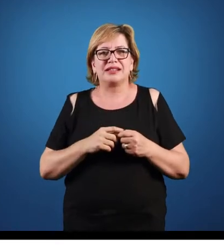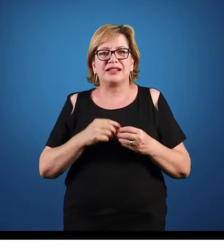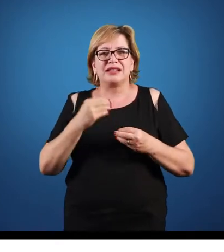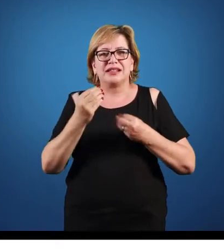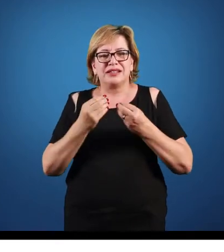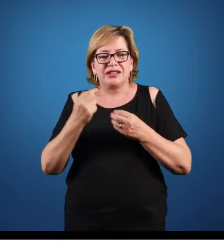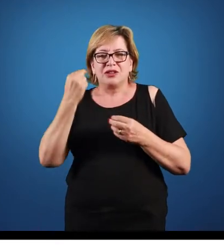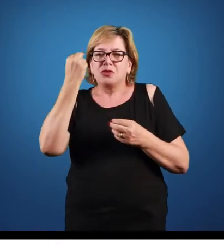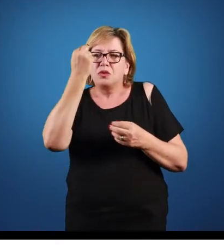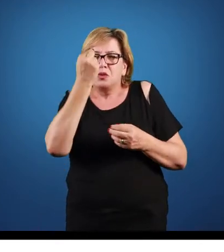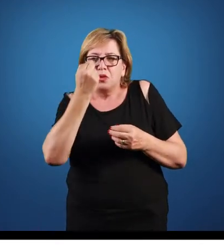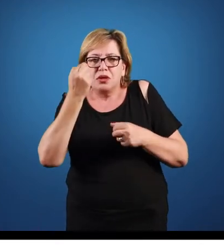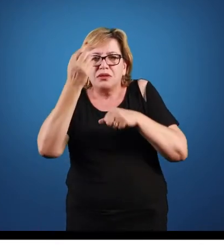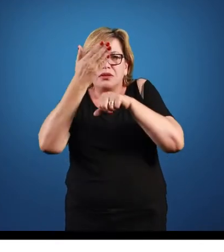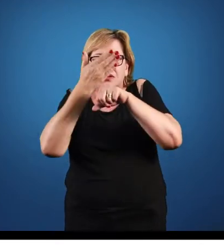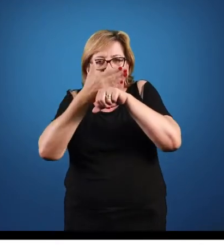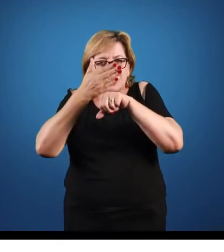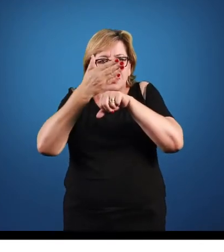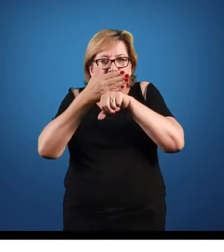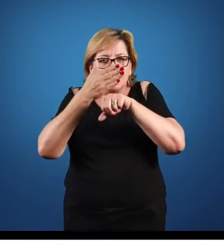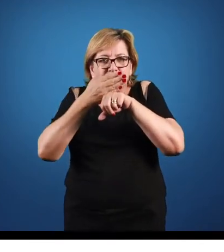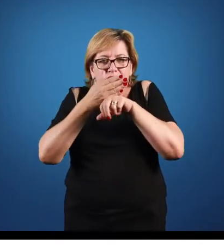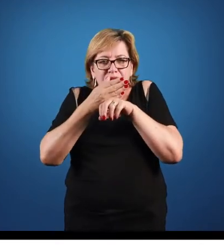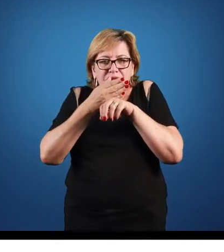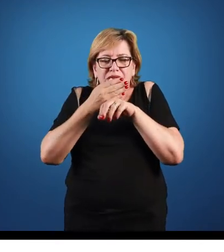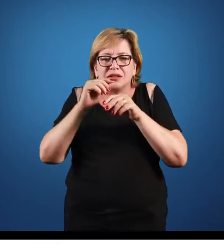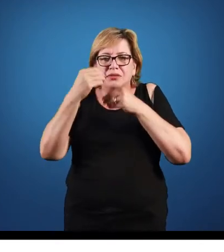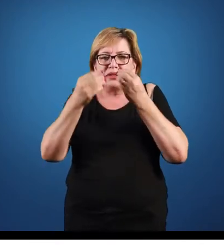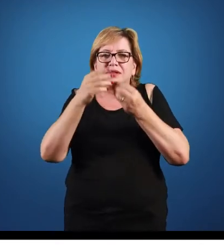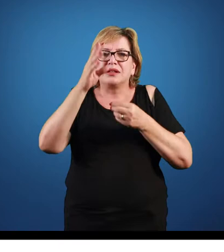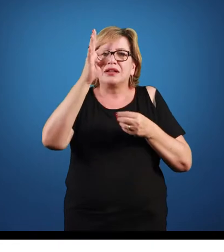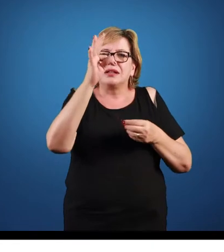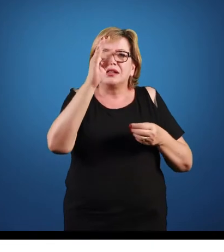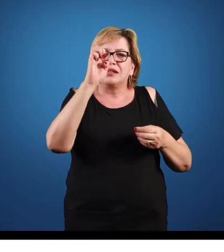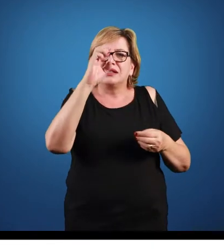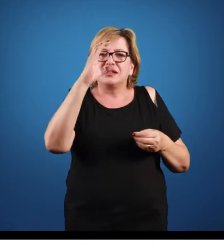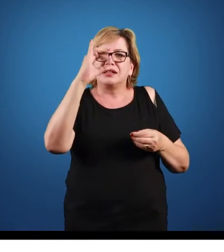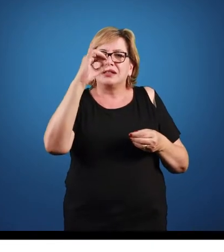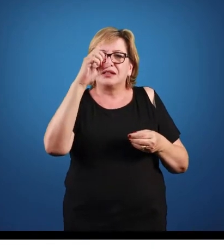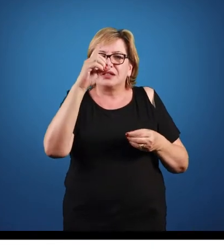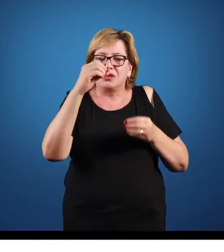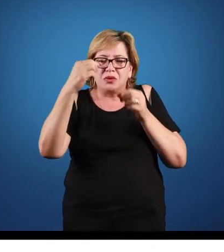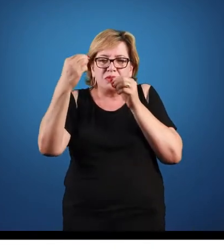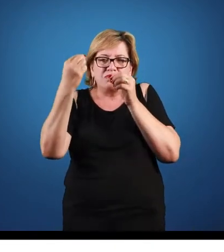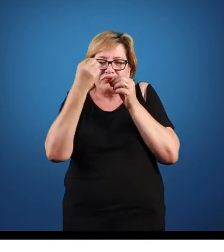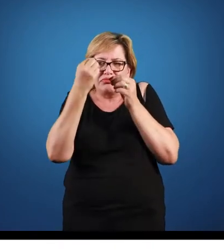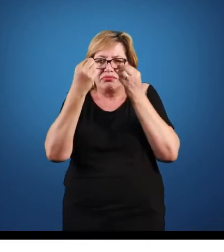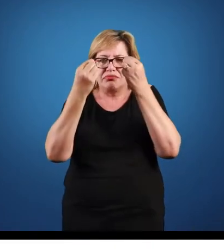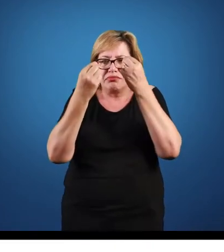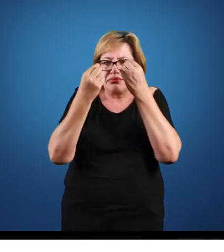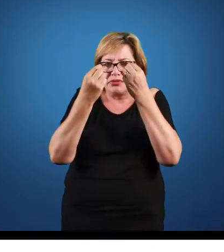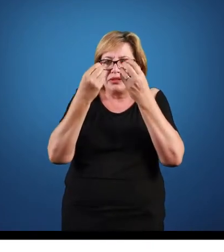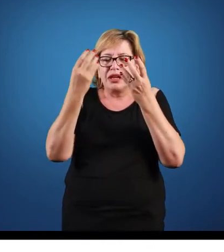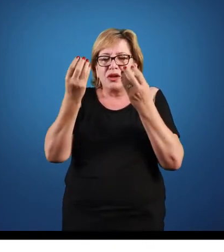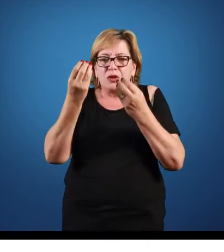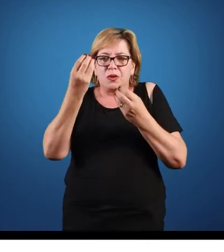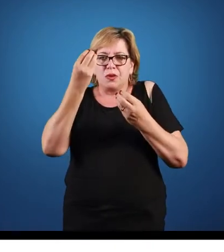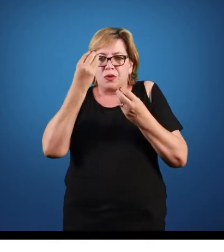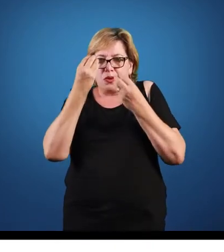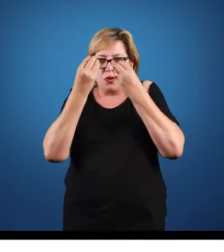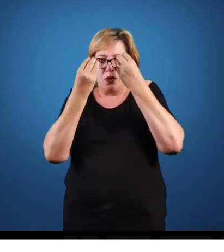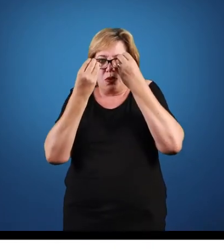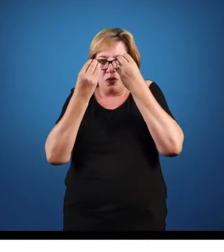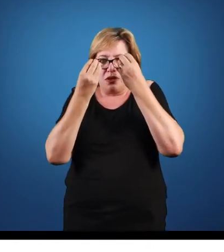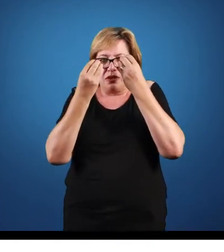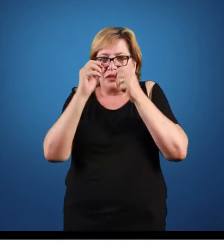feito a bolinha branca e pedra branca é feito com tecido a menina do olho e daí junto depois que coloca o olho é só